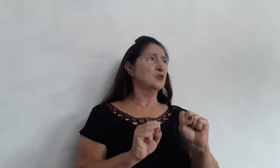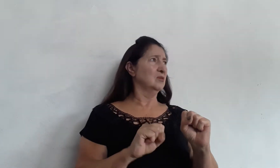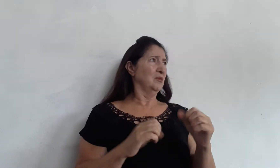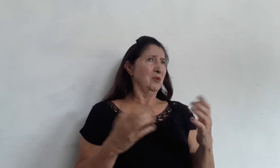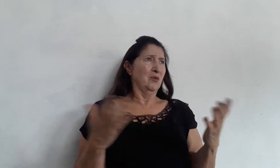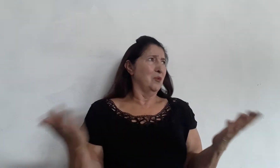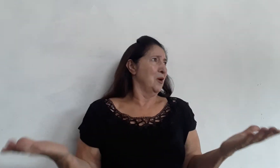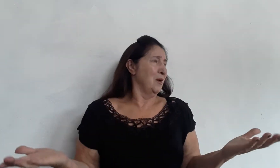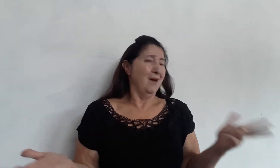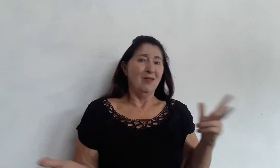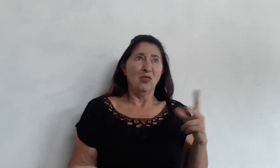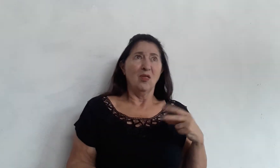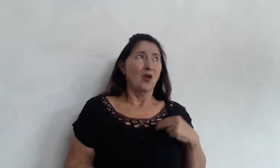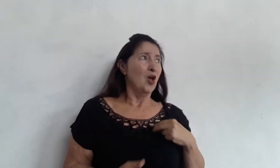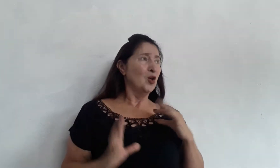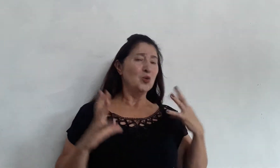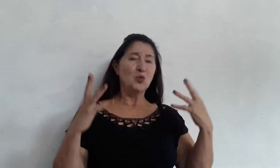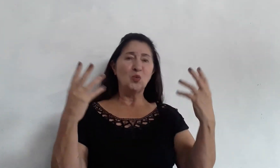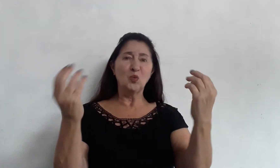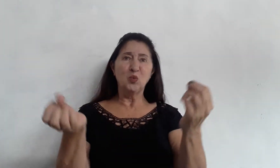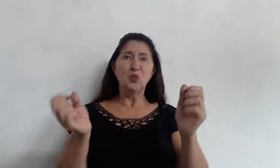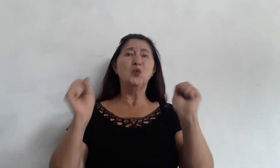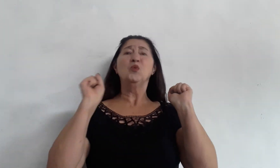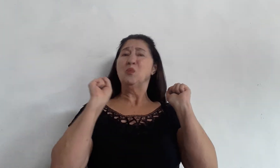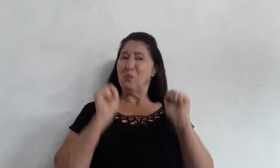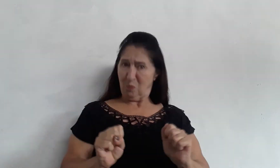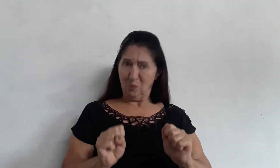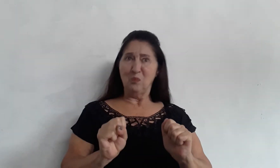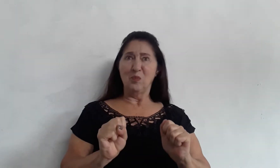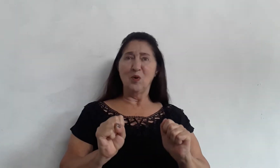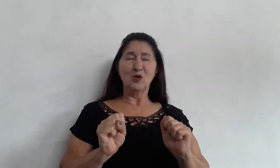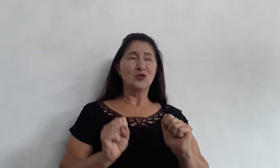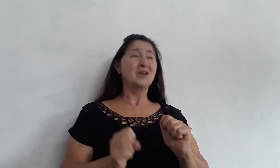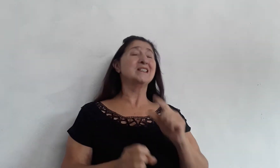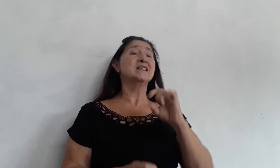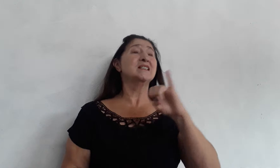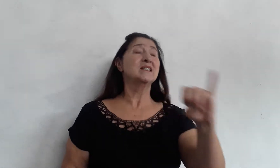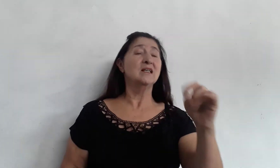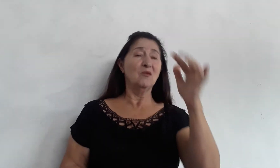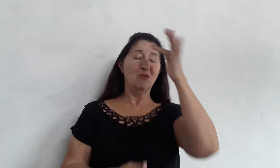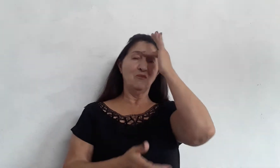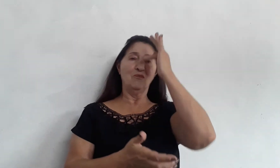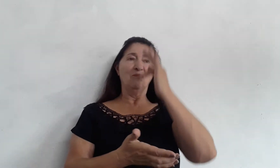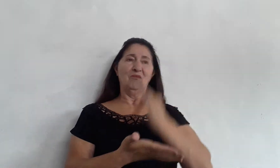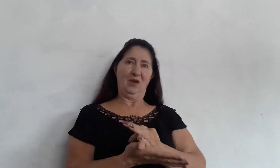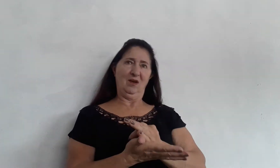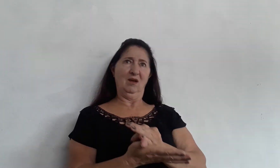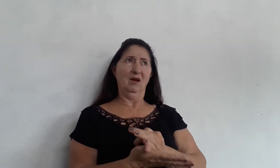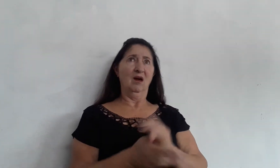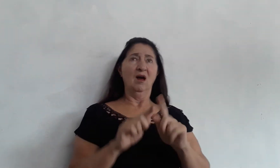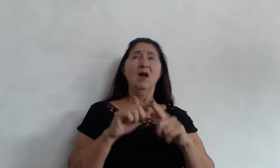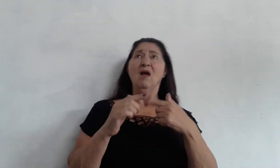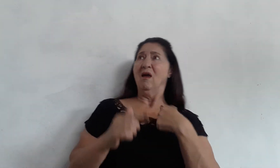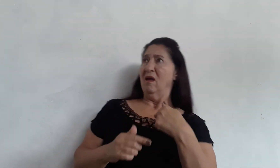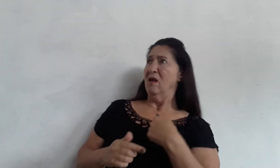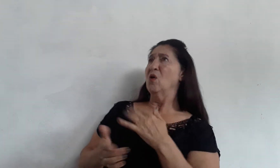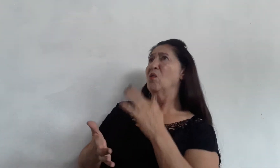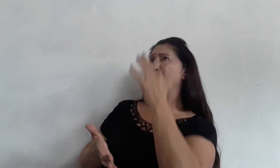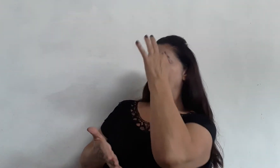fé." O pai do menino disse em alta voz: "Eu tenho fé, mas ajuda a minha falta de fé."